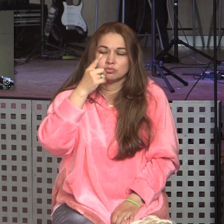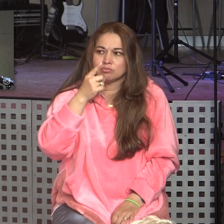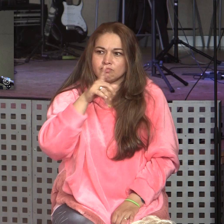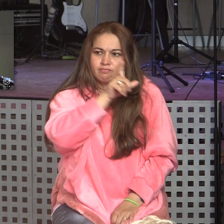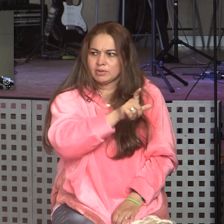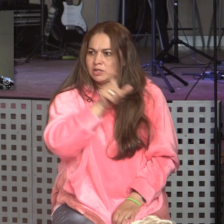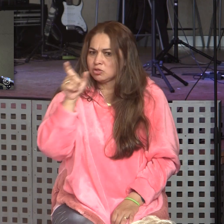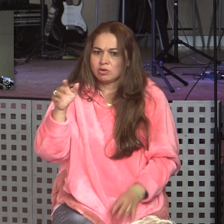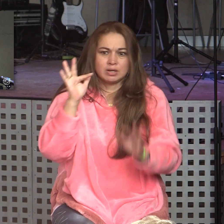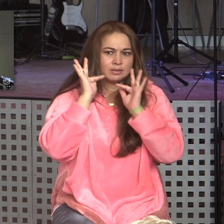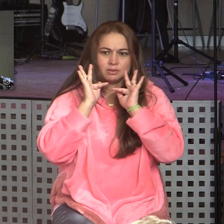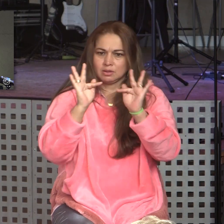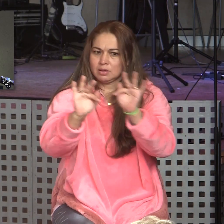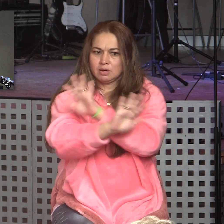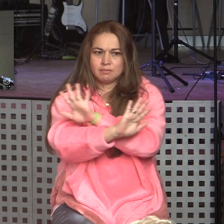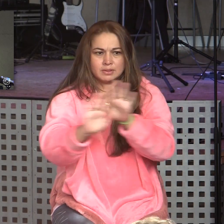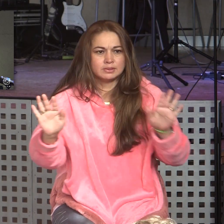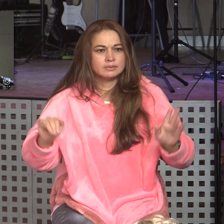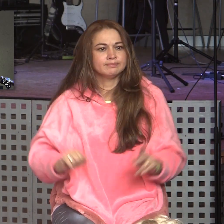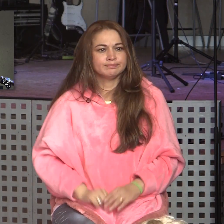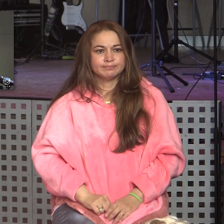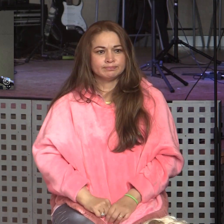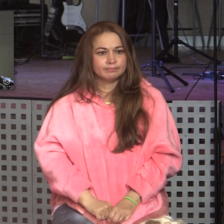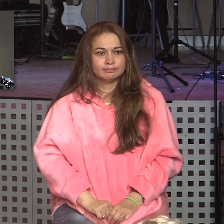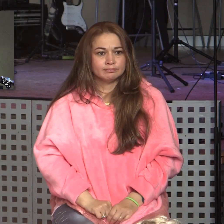Él le ha dado a conocer.